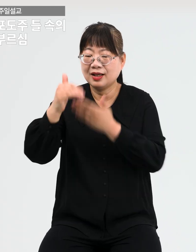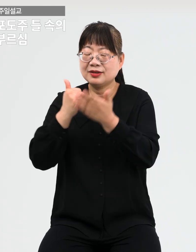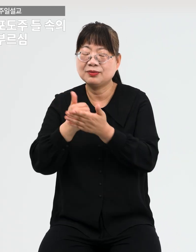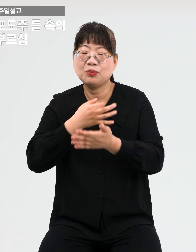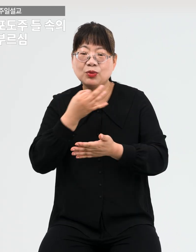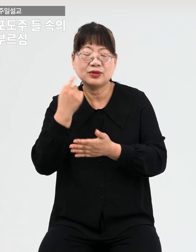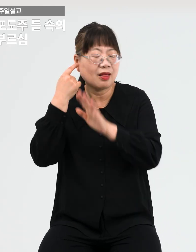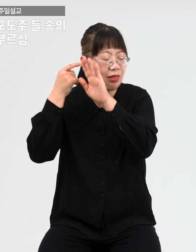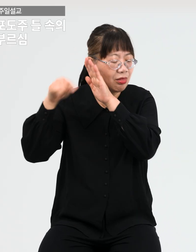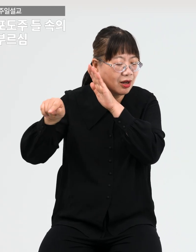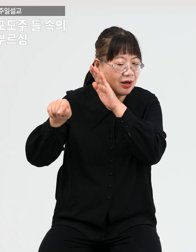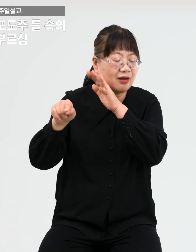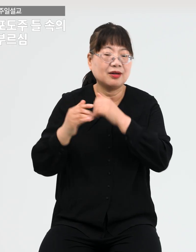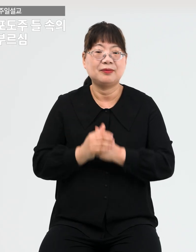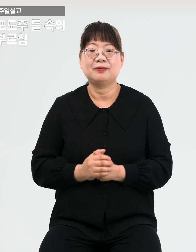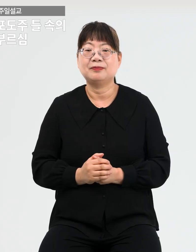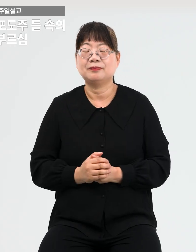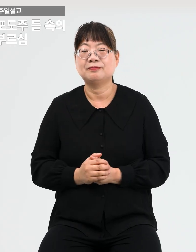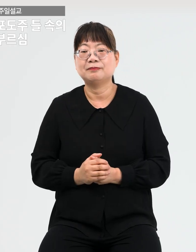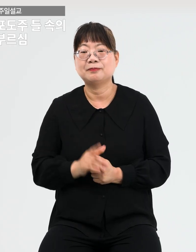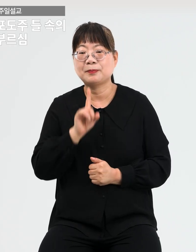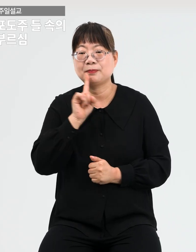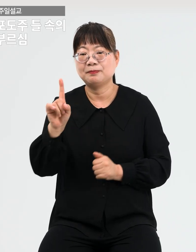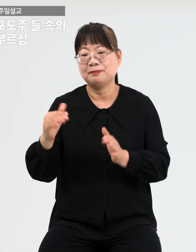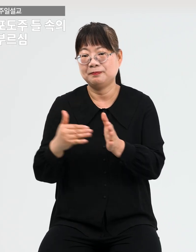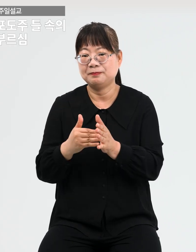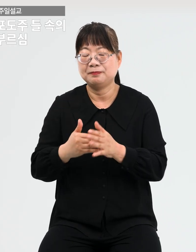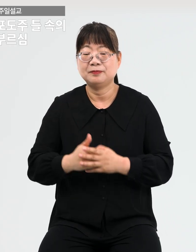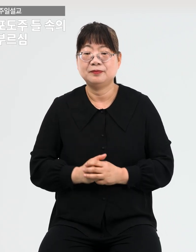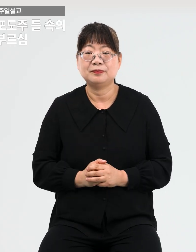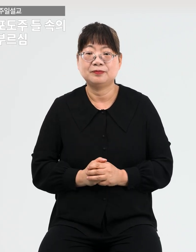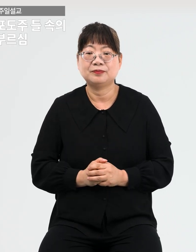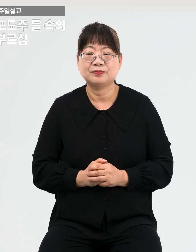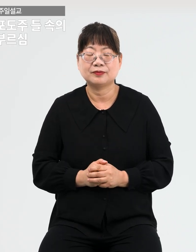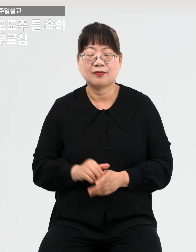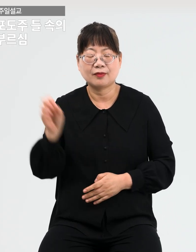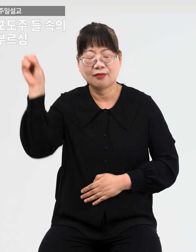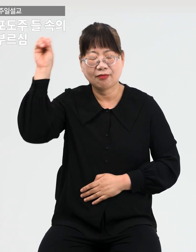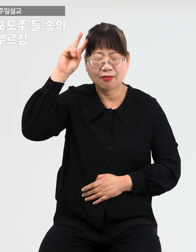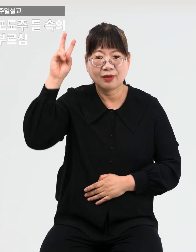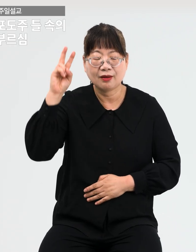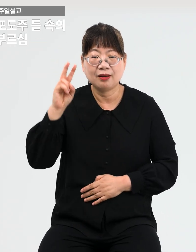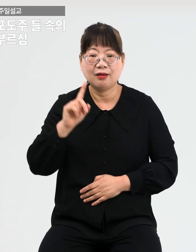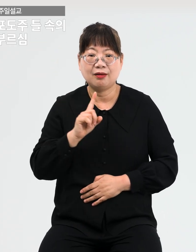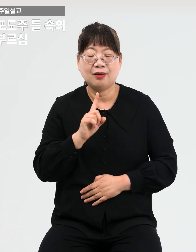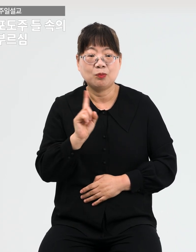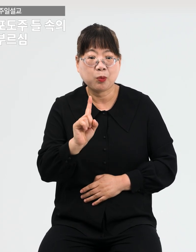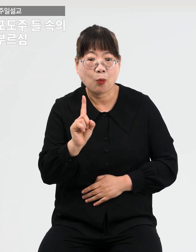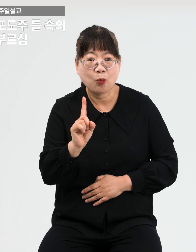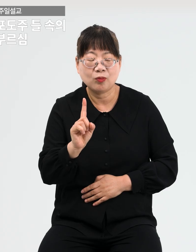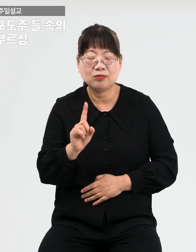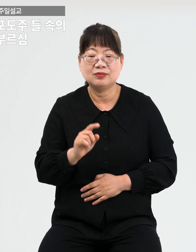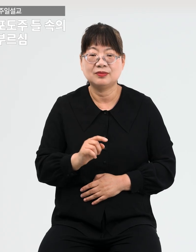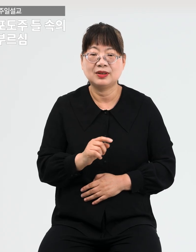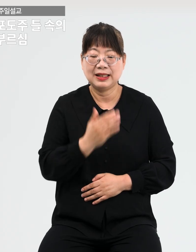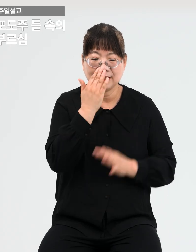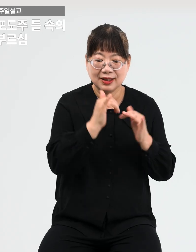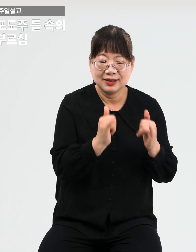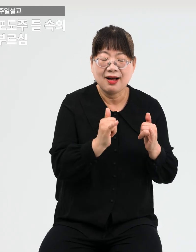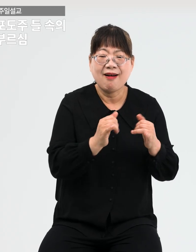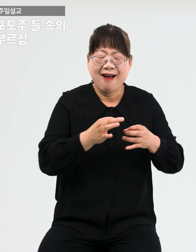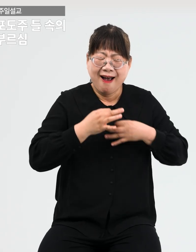목소리를 듣지 아니하였느니라 하셨다 하니라. 네, 갑자기 이런 겁니다. 그들이